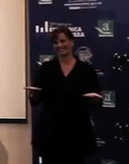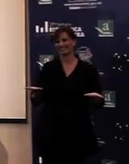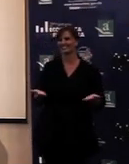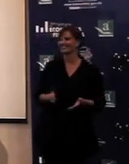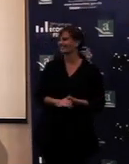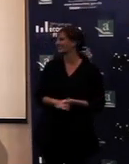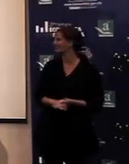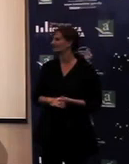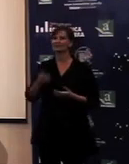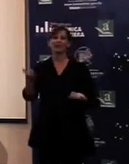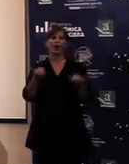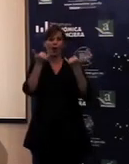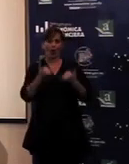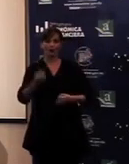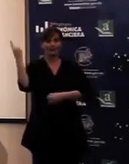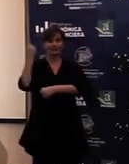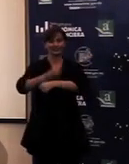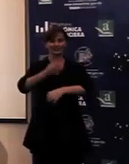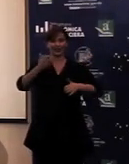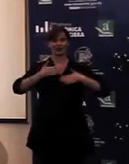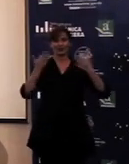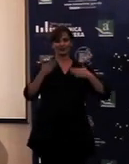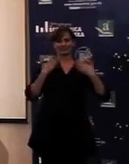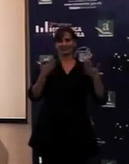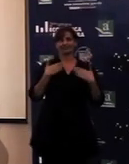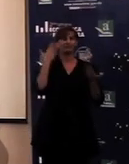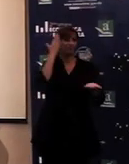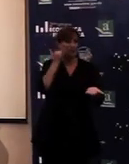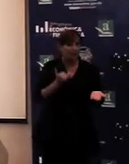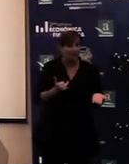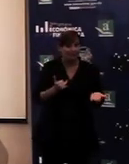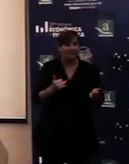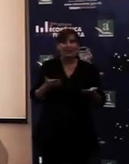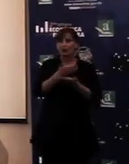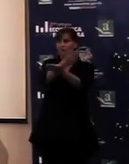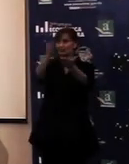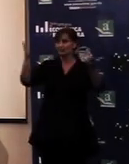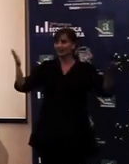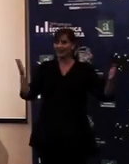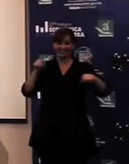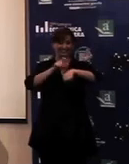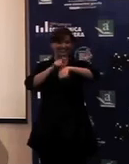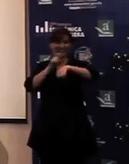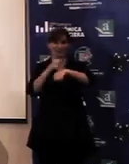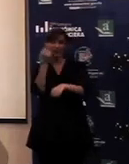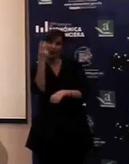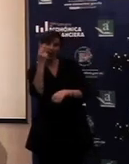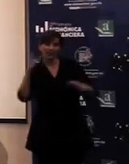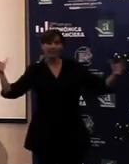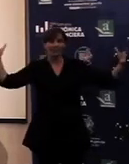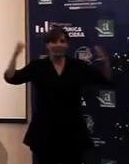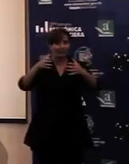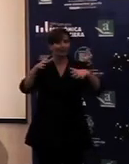Hoy es un día de alegría, ¿verdad que sí? Porque reunir a jóvenes a las 12 del día es interesante, ¿verdad